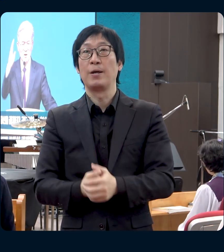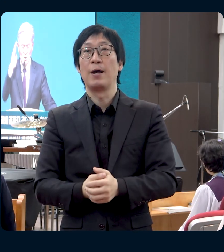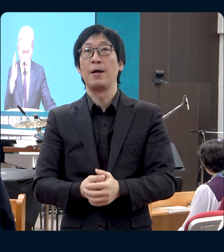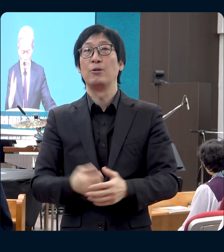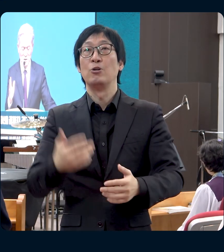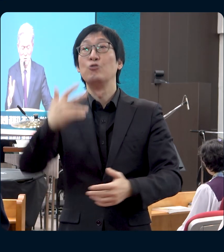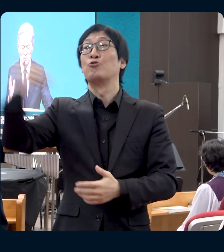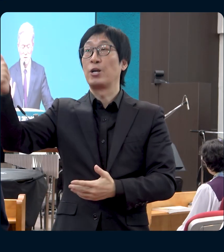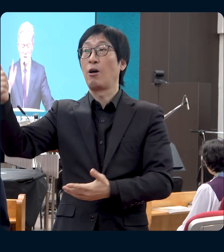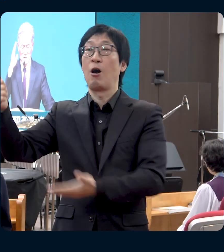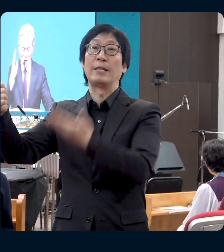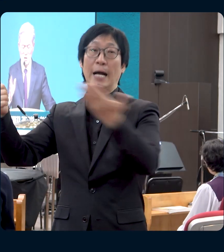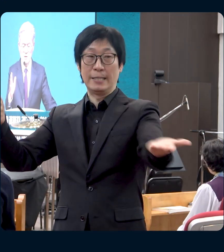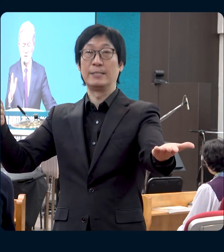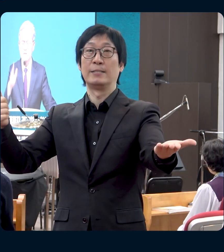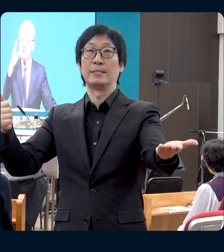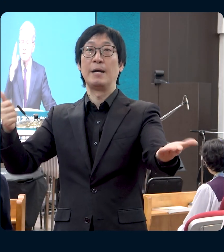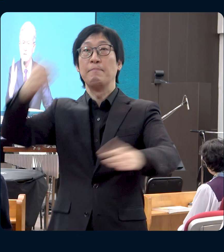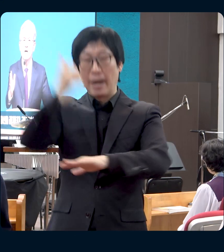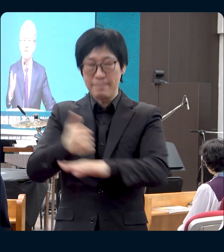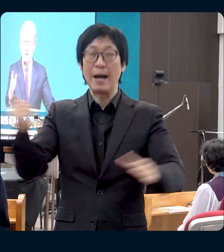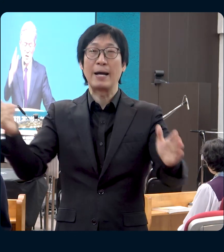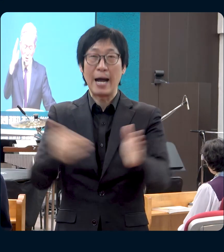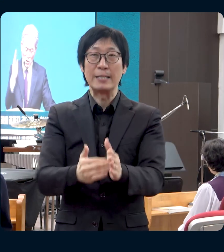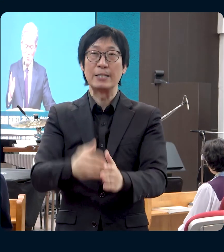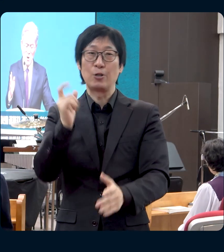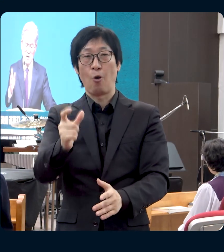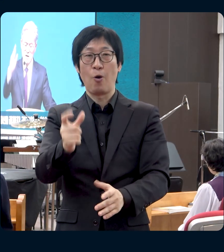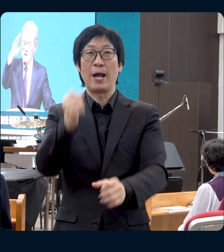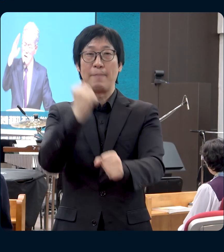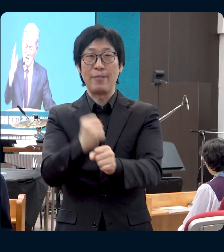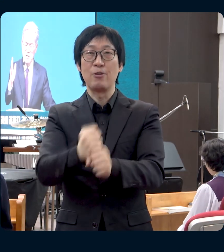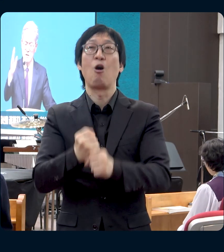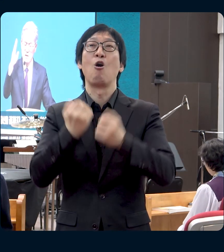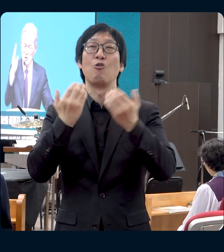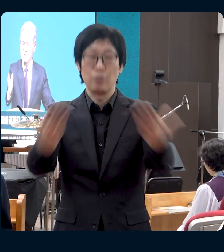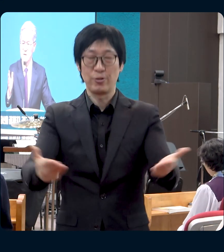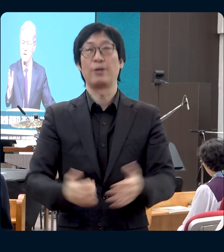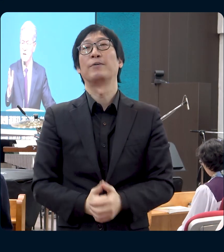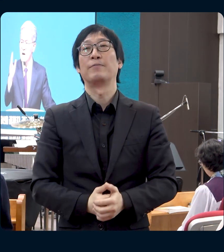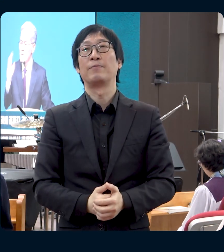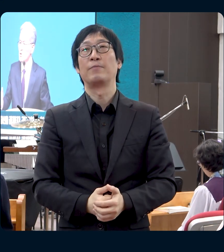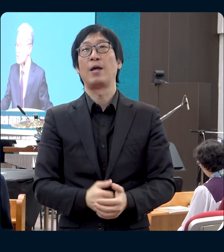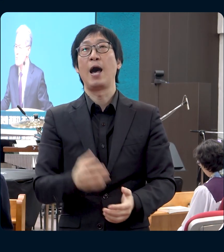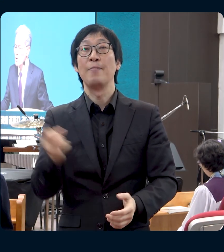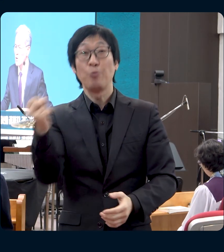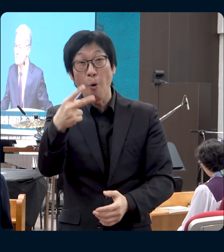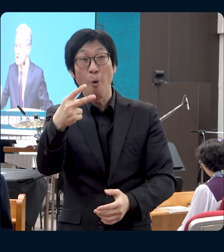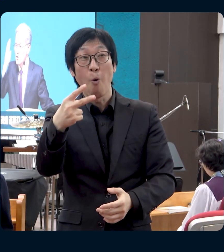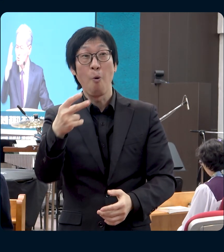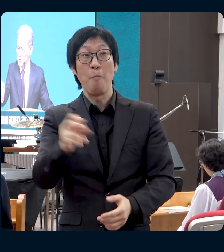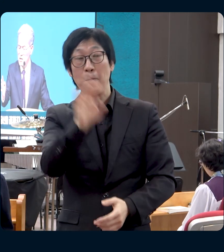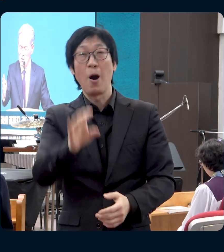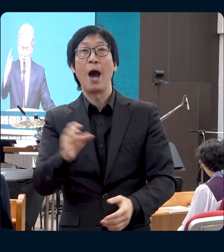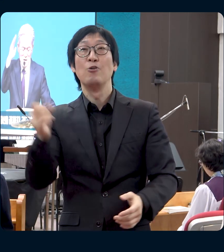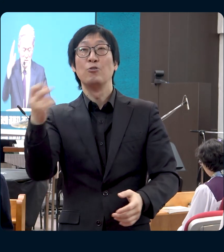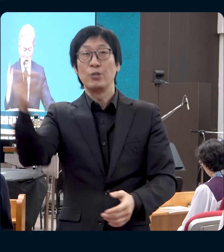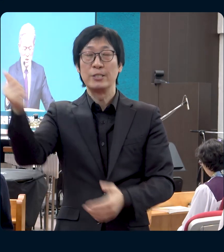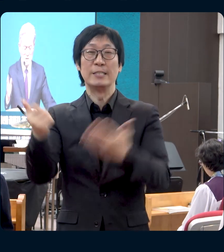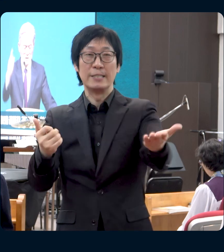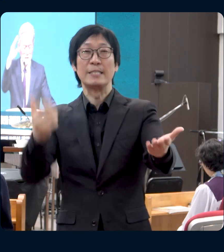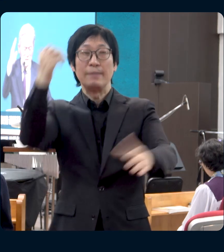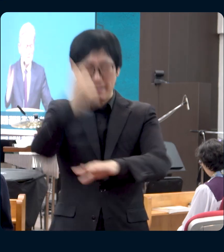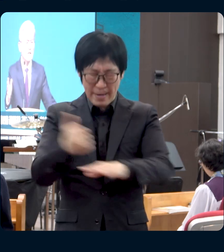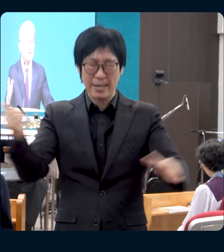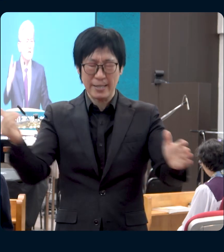선포하겠습니다. 주께서 당신을 끝까지 견고하게 하실 것입니다. 한 번 더 선포하기 원합니다. 주께서